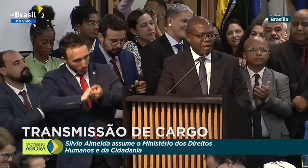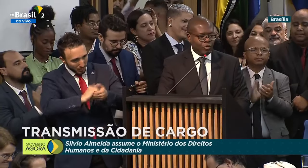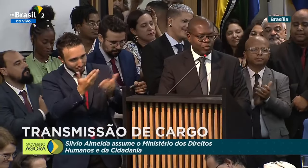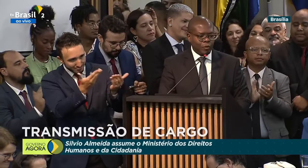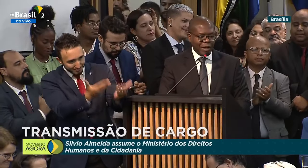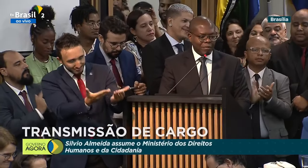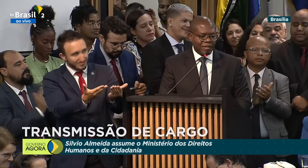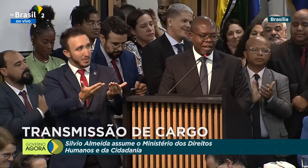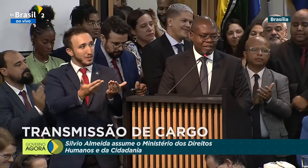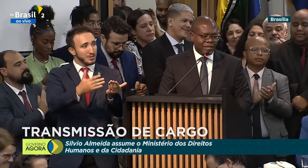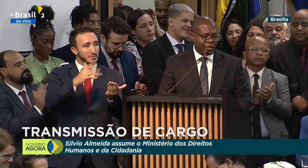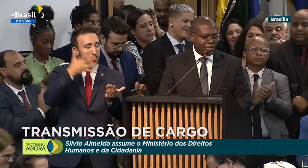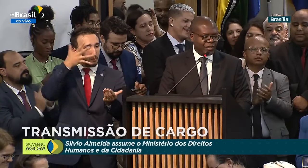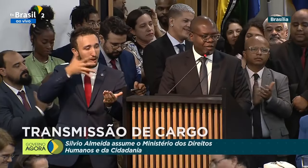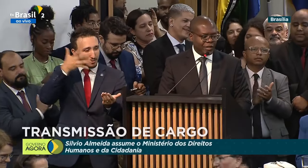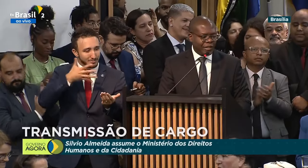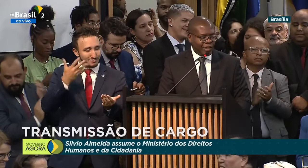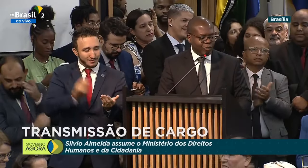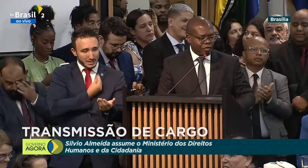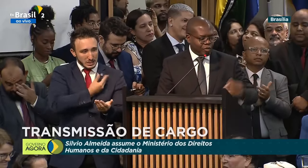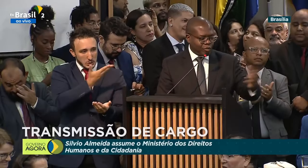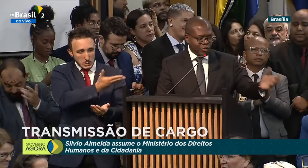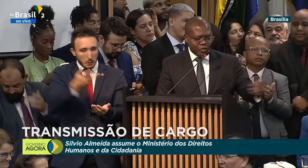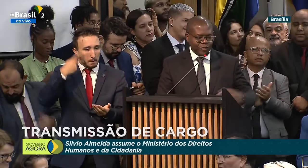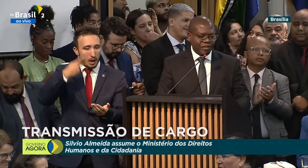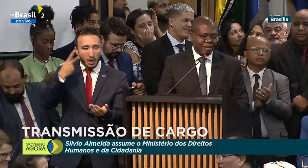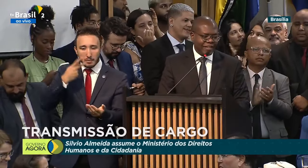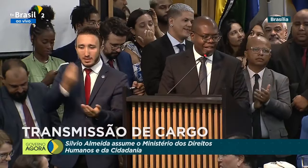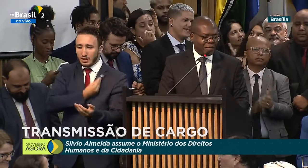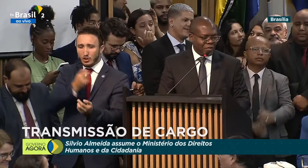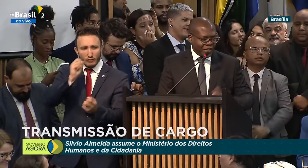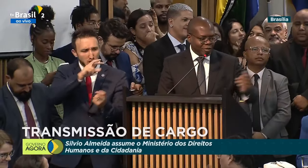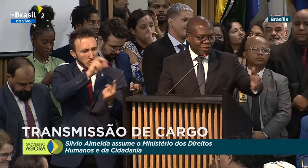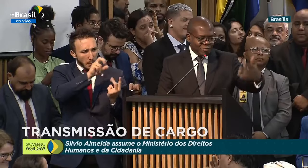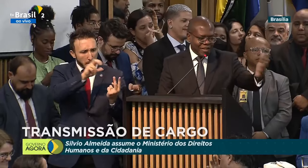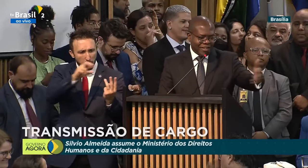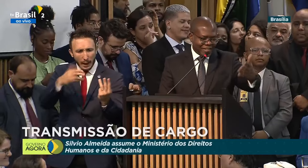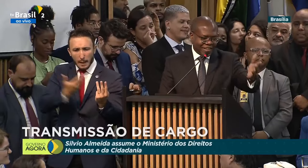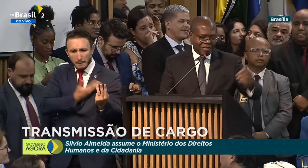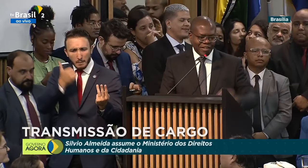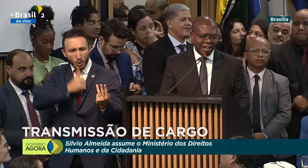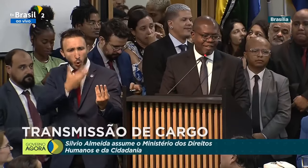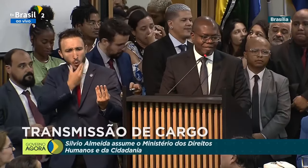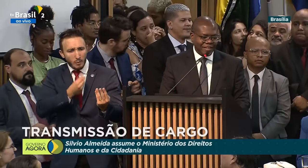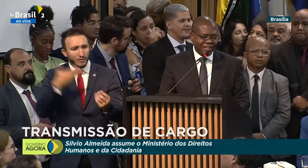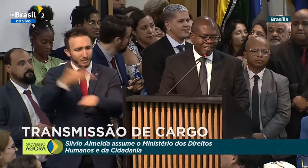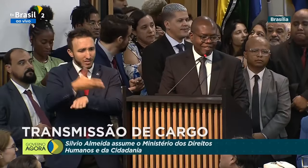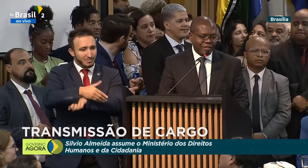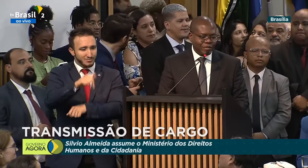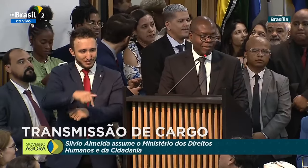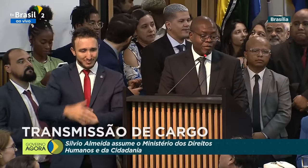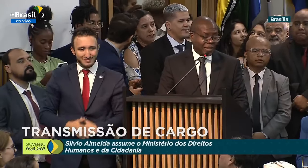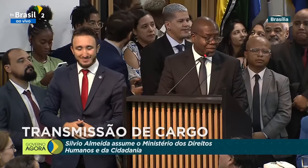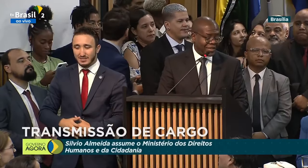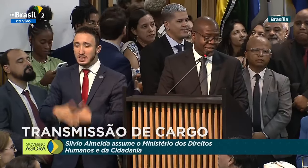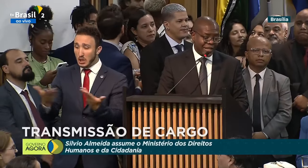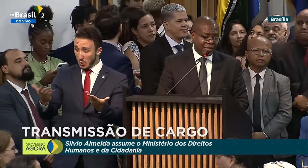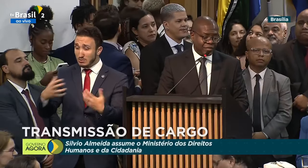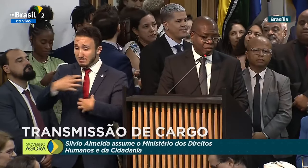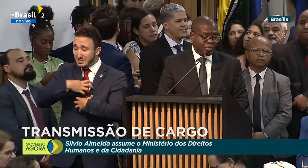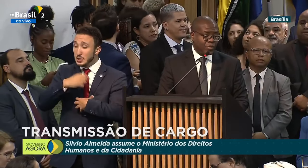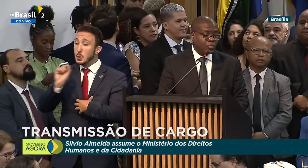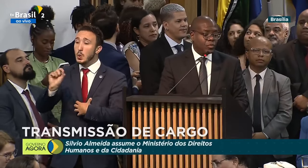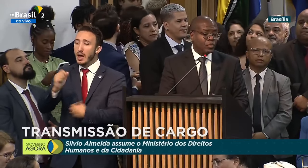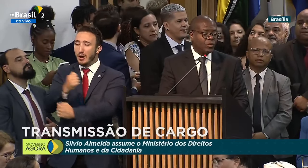a todos os parlamentares que estão aqui eu vejo muito né amigos amigas que aqui vieram então sintam se